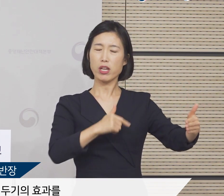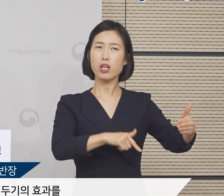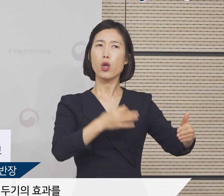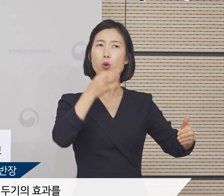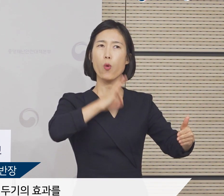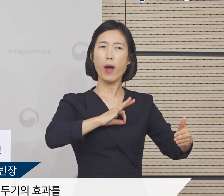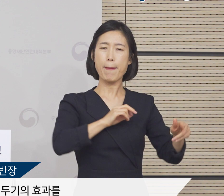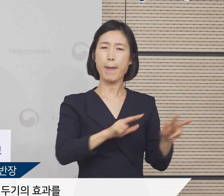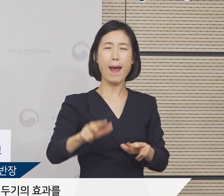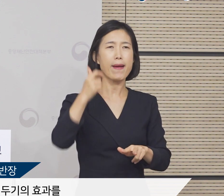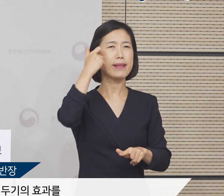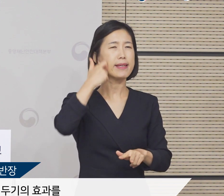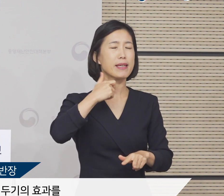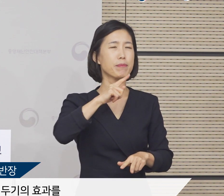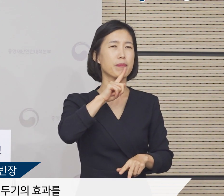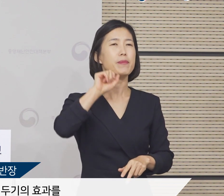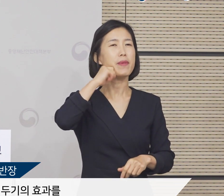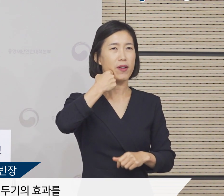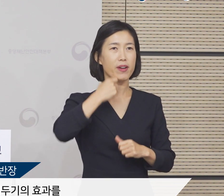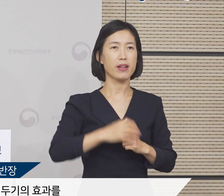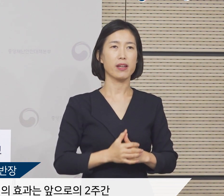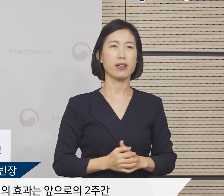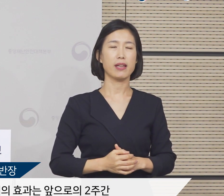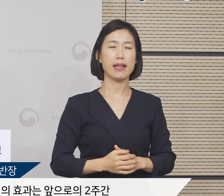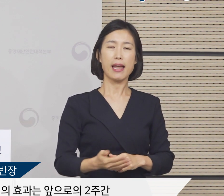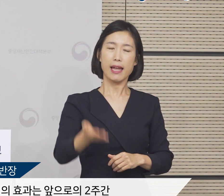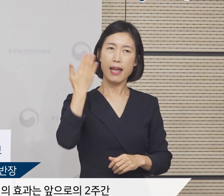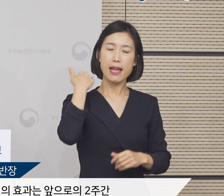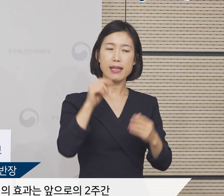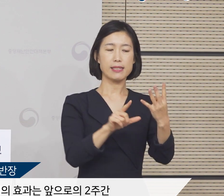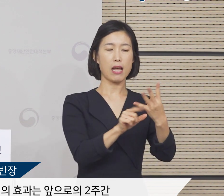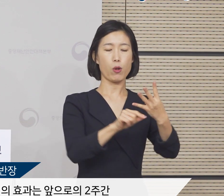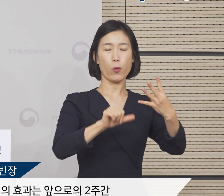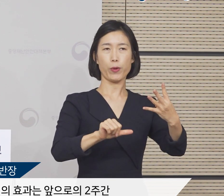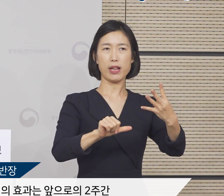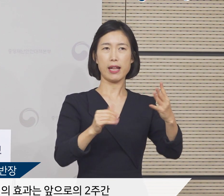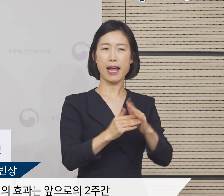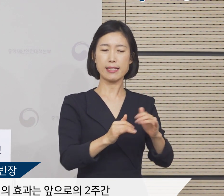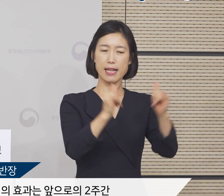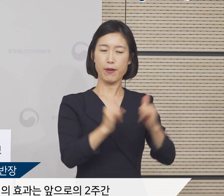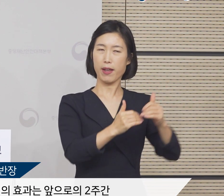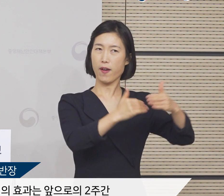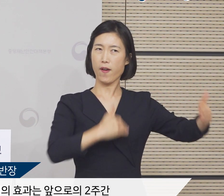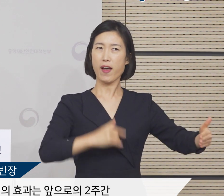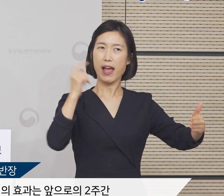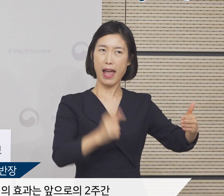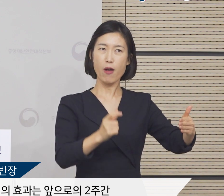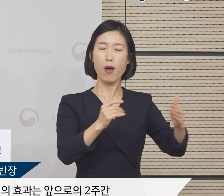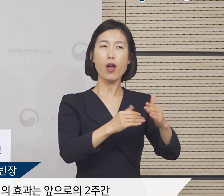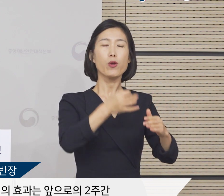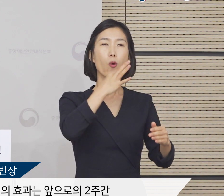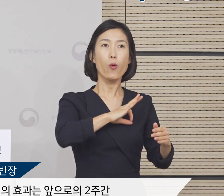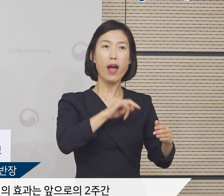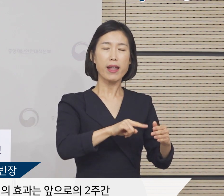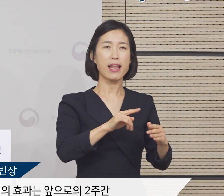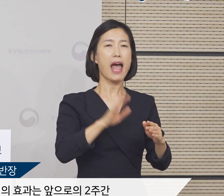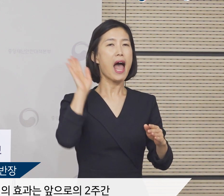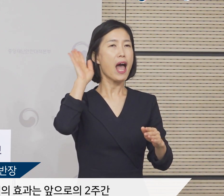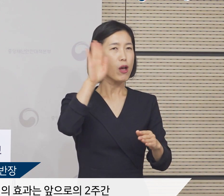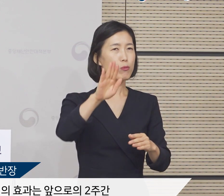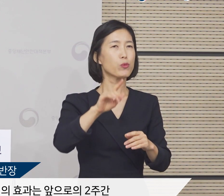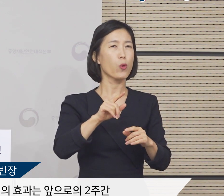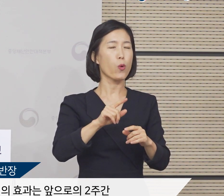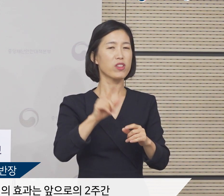효과를 당장 체감하기는 쉽지 않습니다. 지난 4월 5일까지 강화된 사회적 거리두기의 효과는